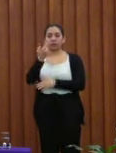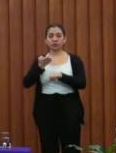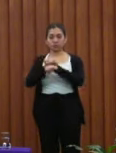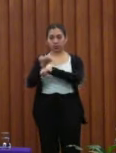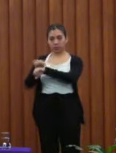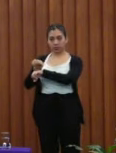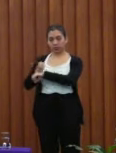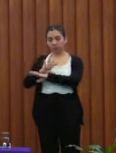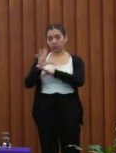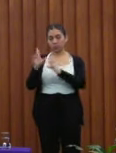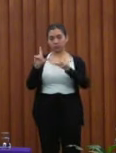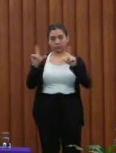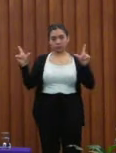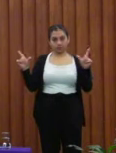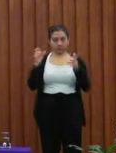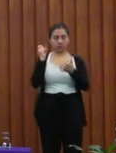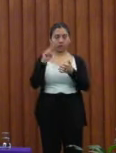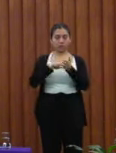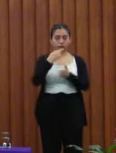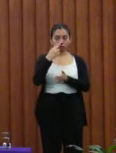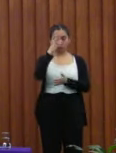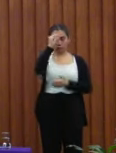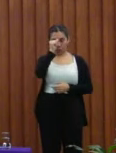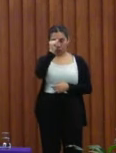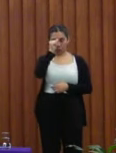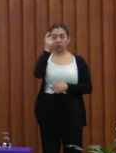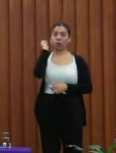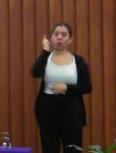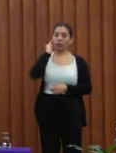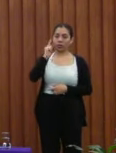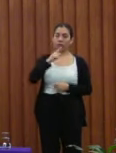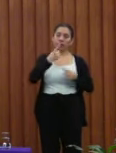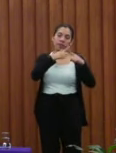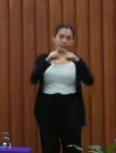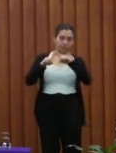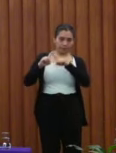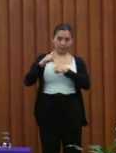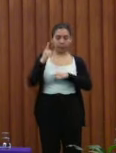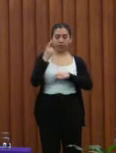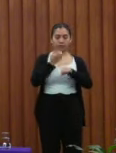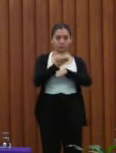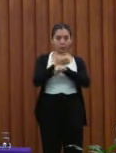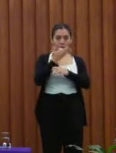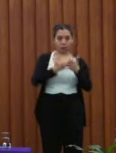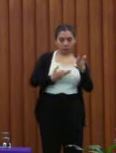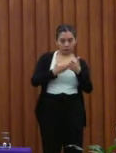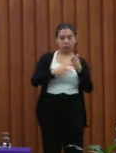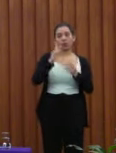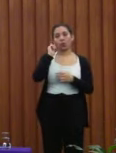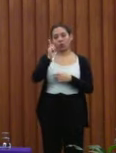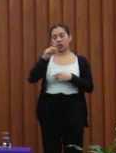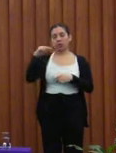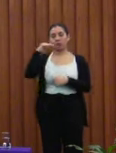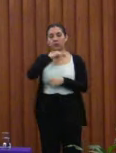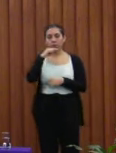que lo han tipificado, ¿no?, y esperamos que el resto de los estados también lo haga.